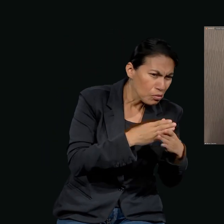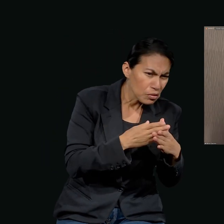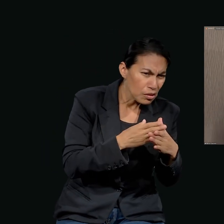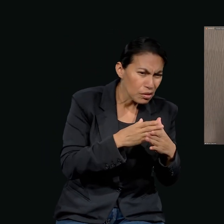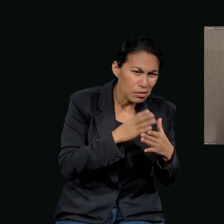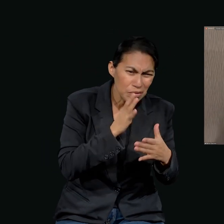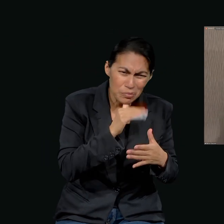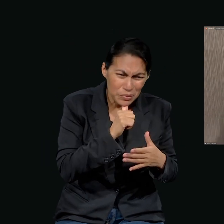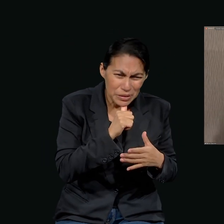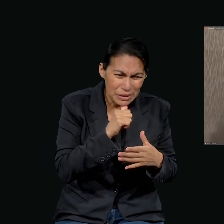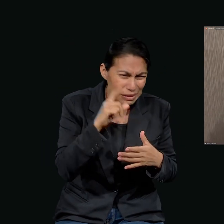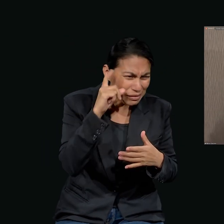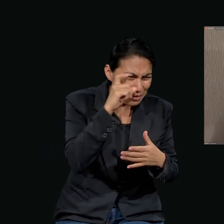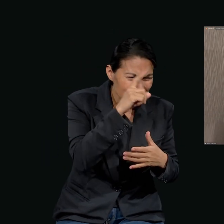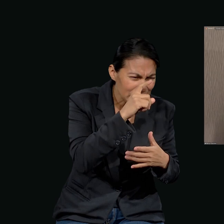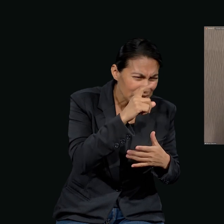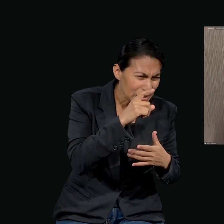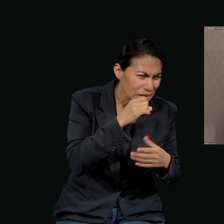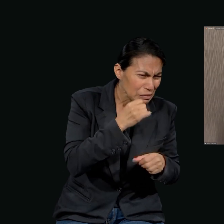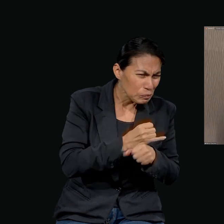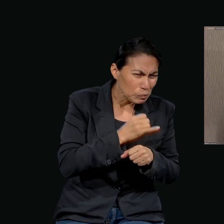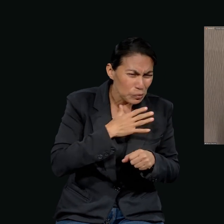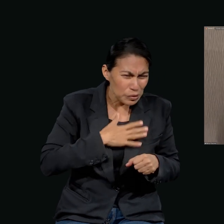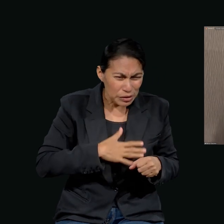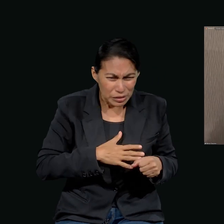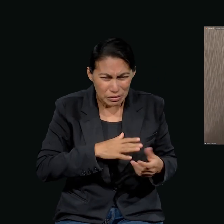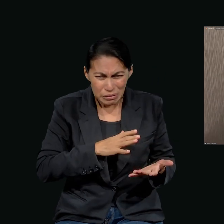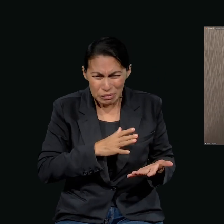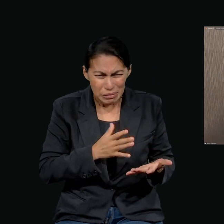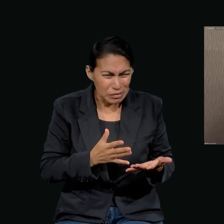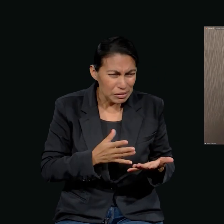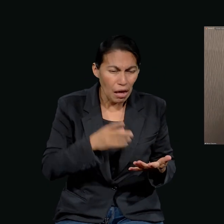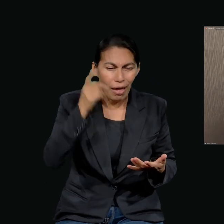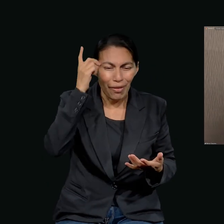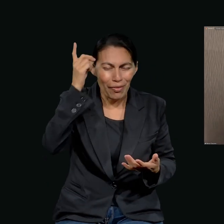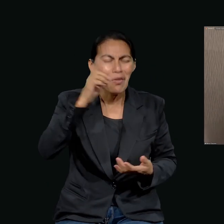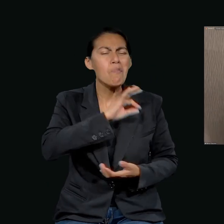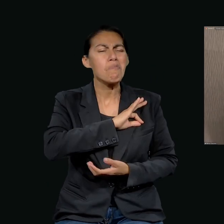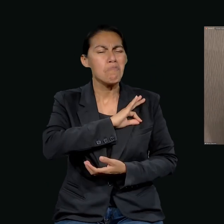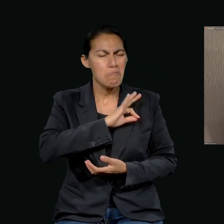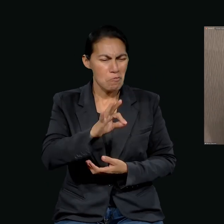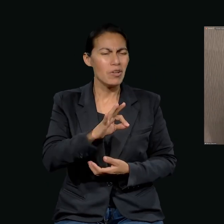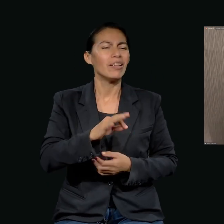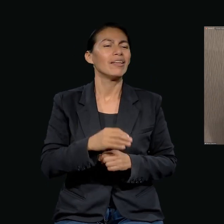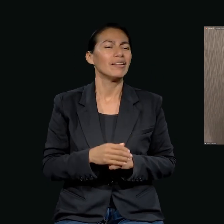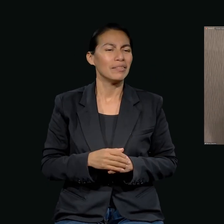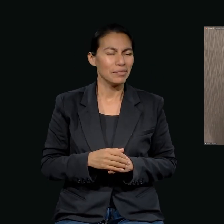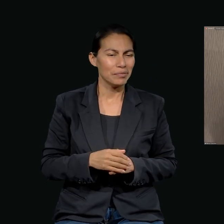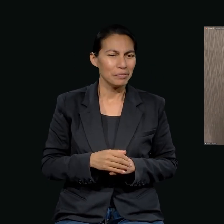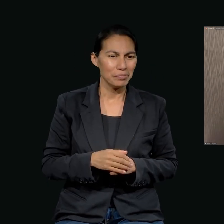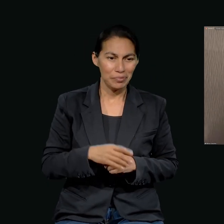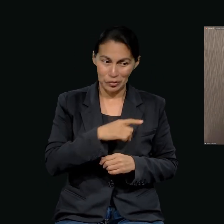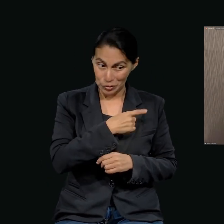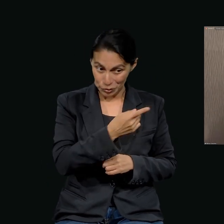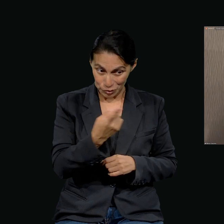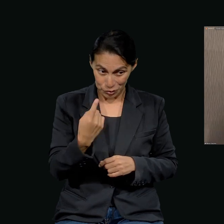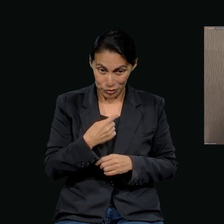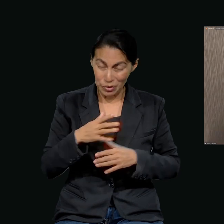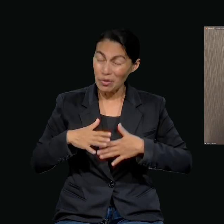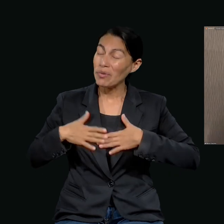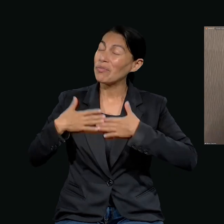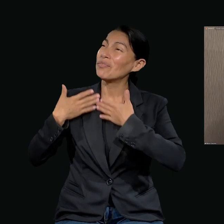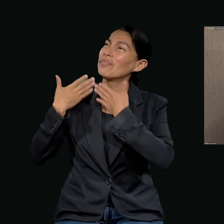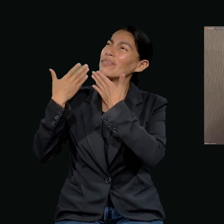de tal manera que Él es capaz de hacer lo que para el ser humano es imposible. Dios está al